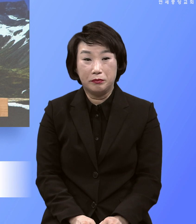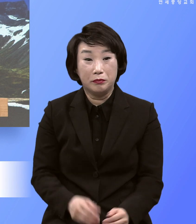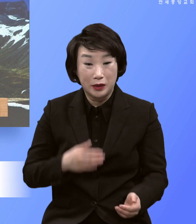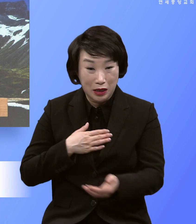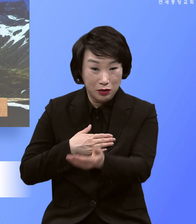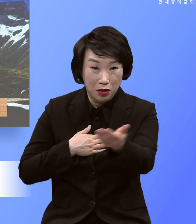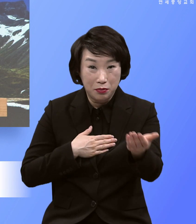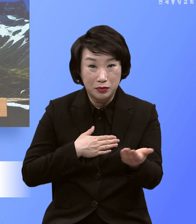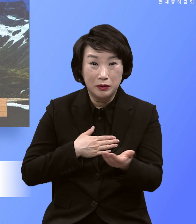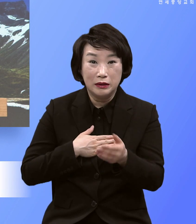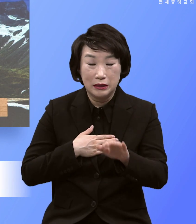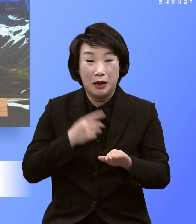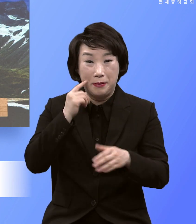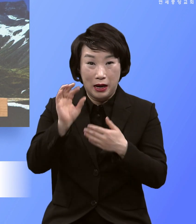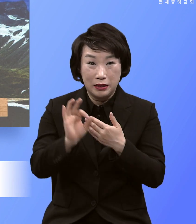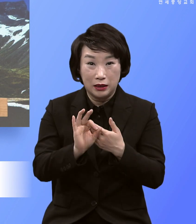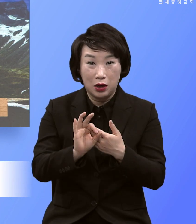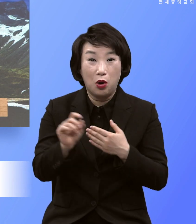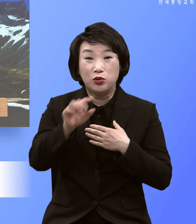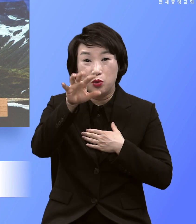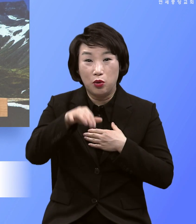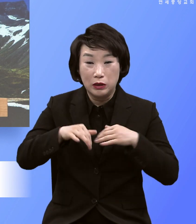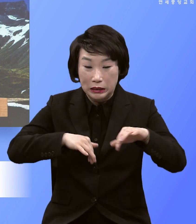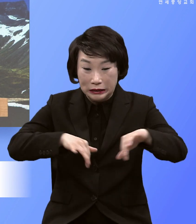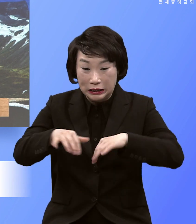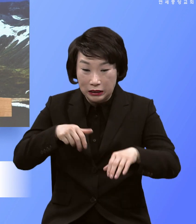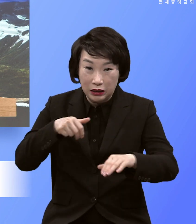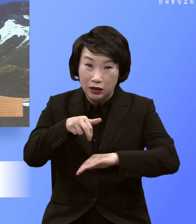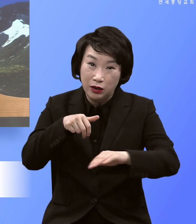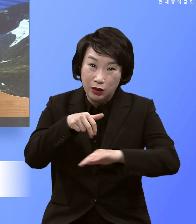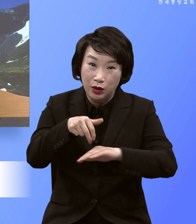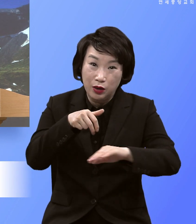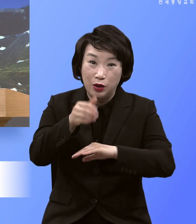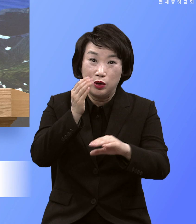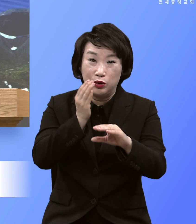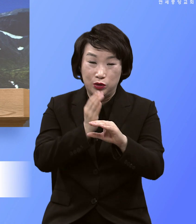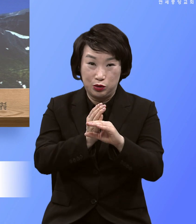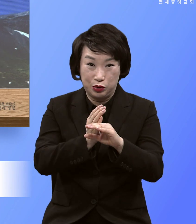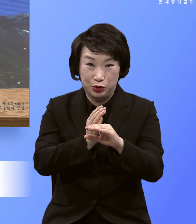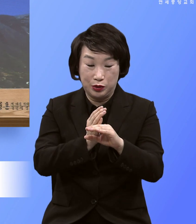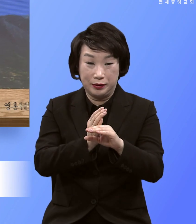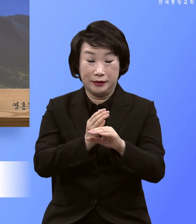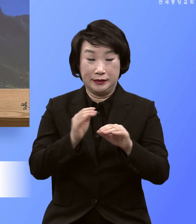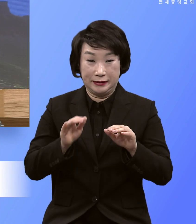여러분이 만약에 어느 길을 지나가는데 예,